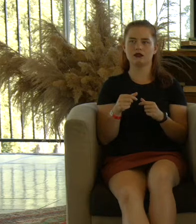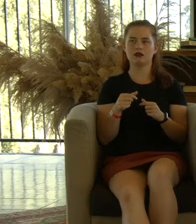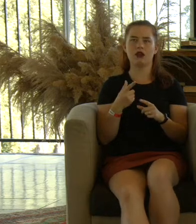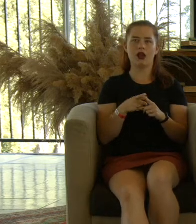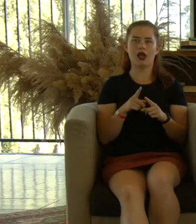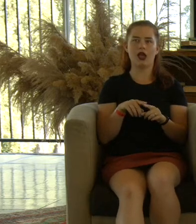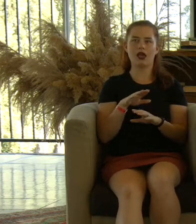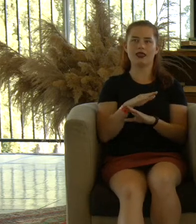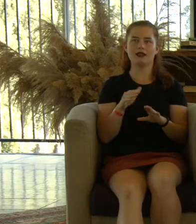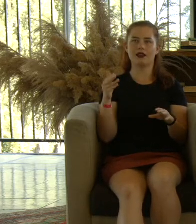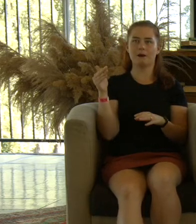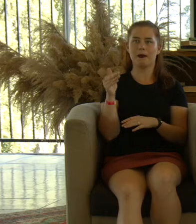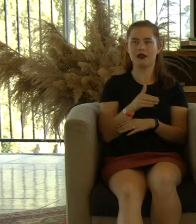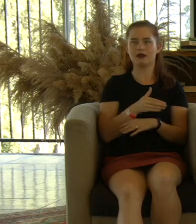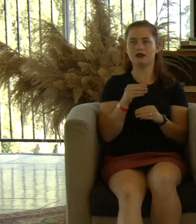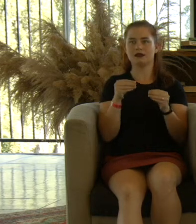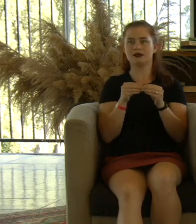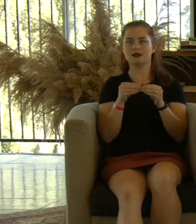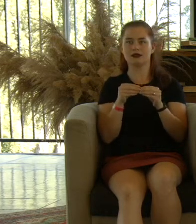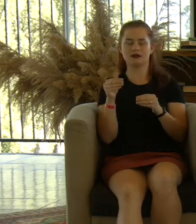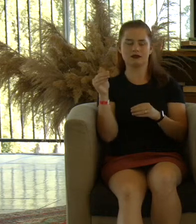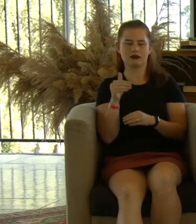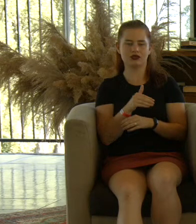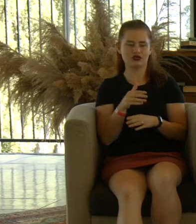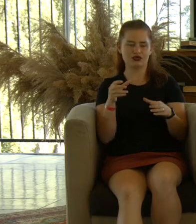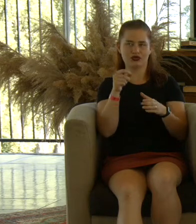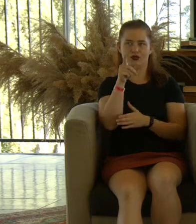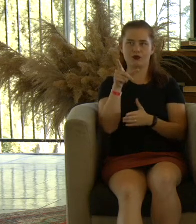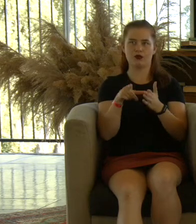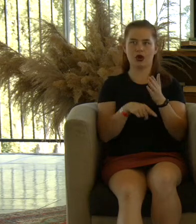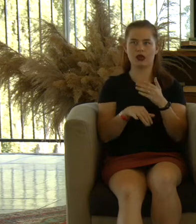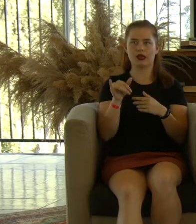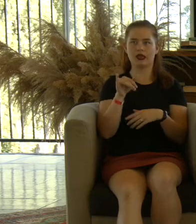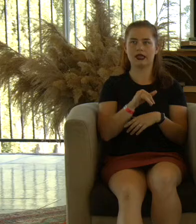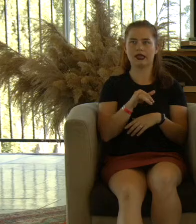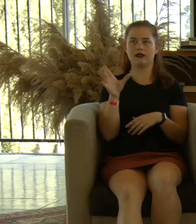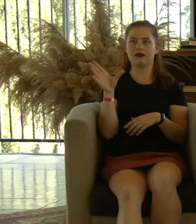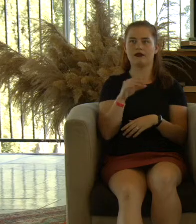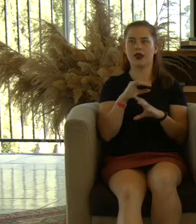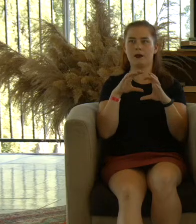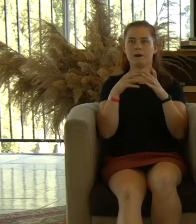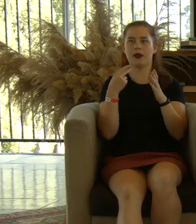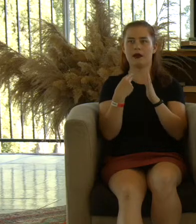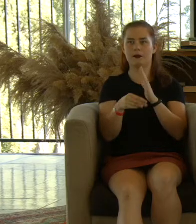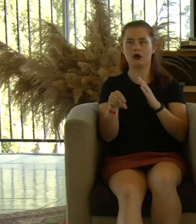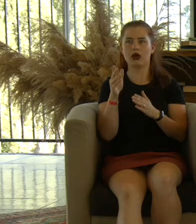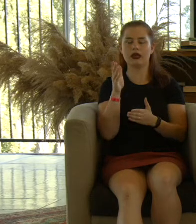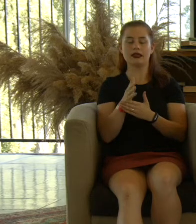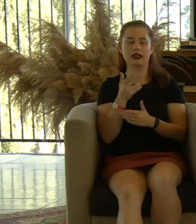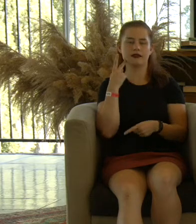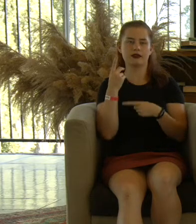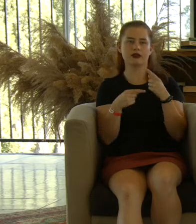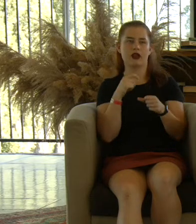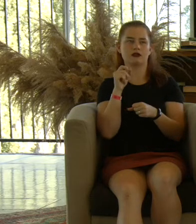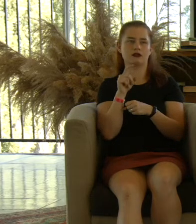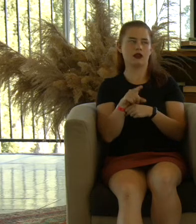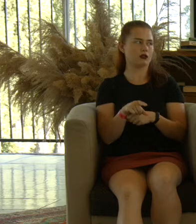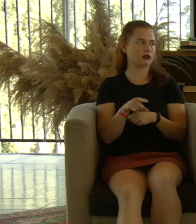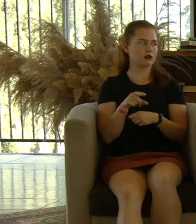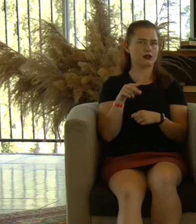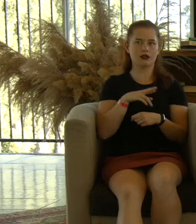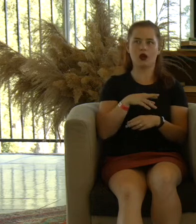делают. Это либо тысячи, либо пару десятков тысяч бутылок. И его весь мир сгребает. Как бы всегда есть потребитель на него. Кстати,